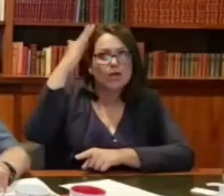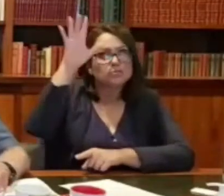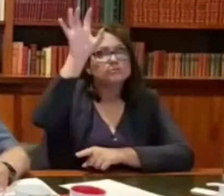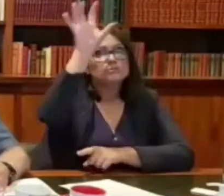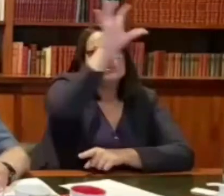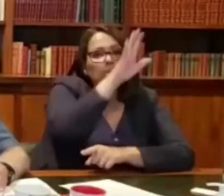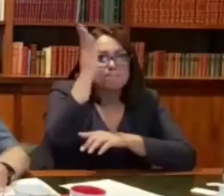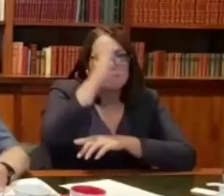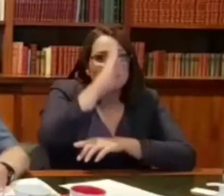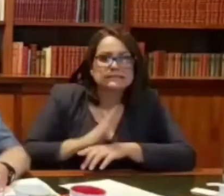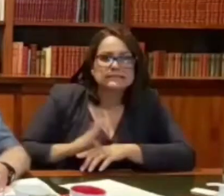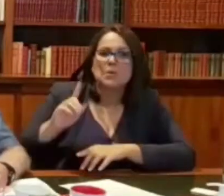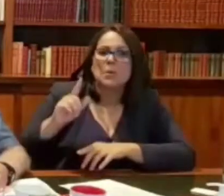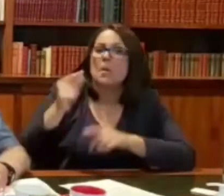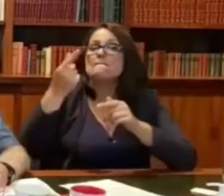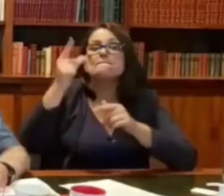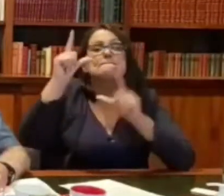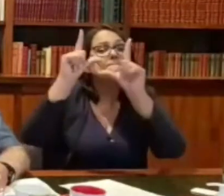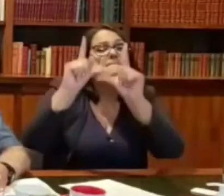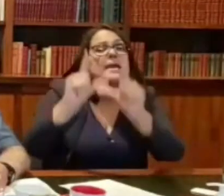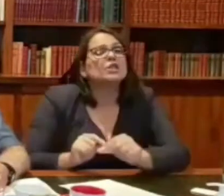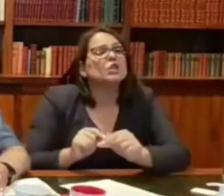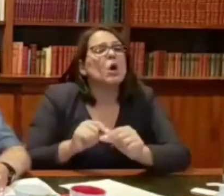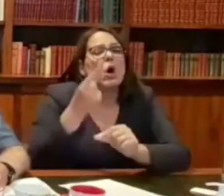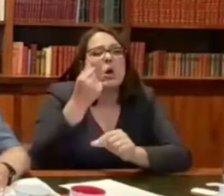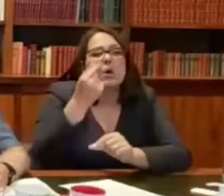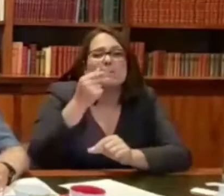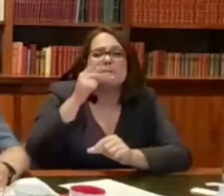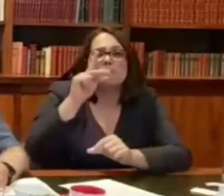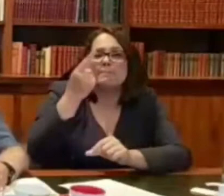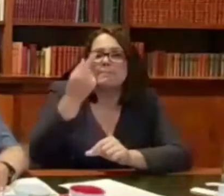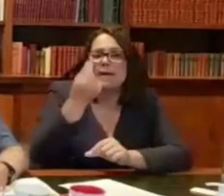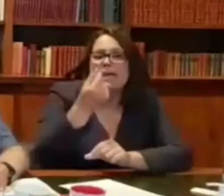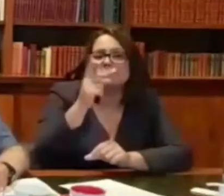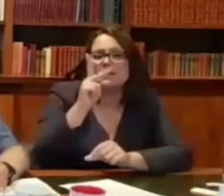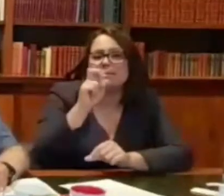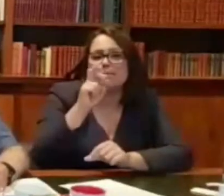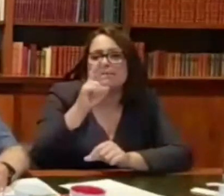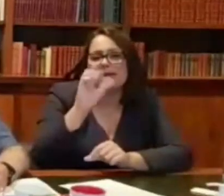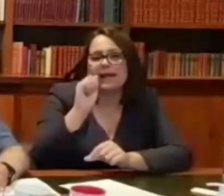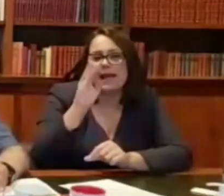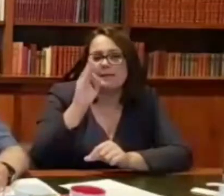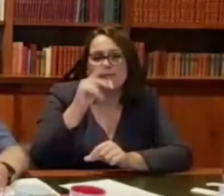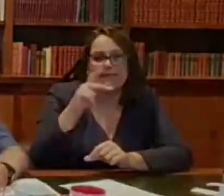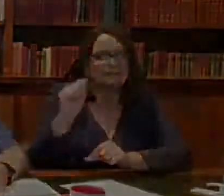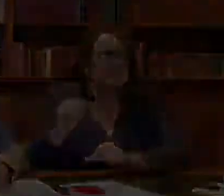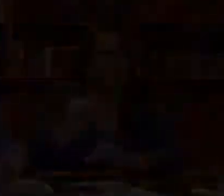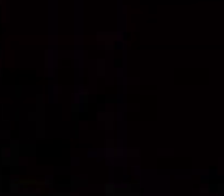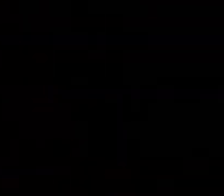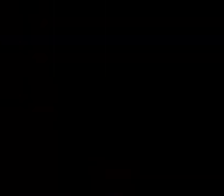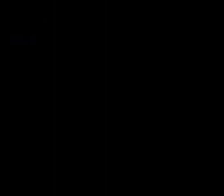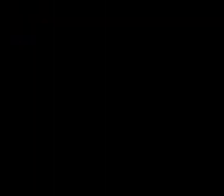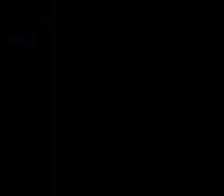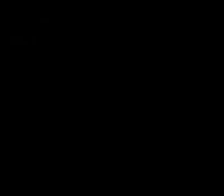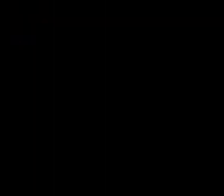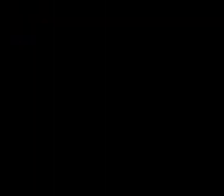Estado do Maranhão não por acaso é governado pelo partido comunista do Brasil onde o comunismo cresce é exatamente em cima da